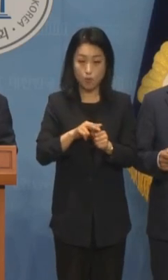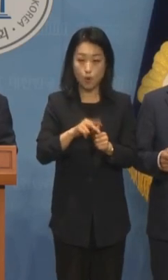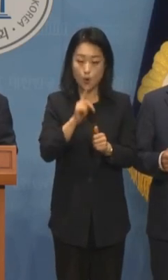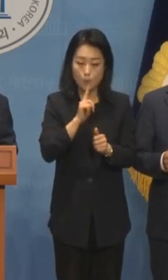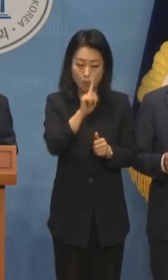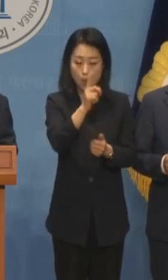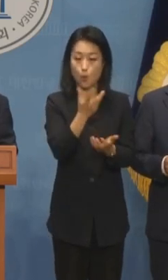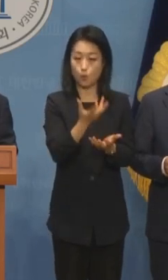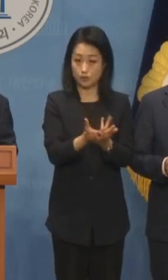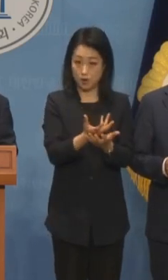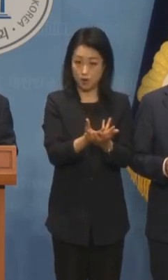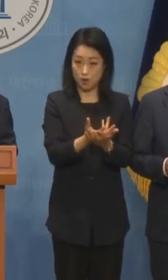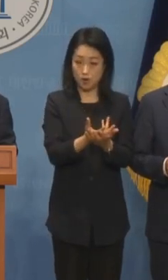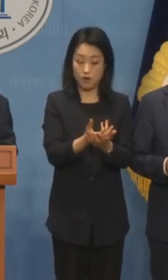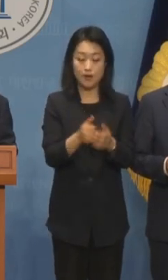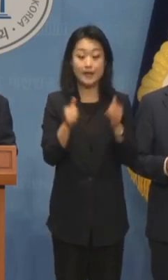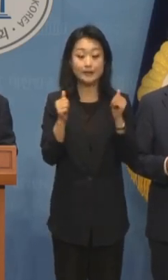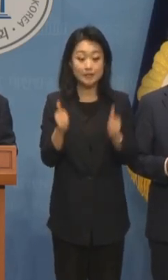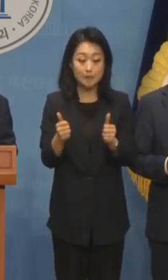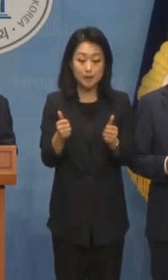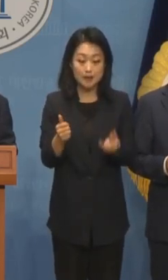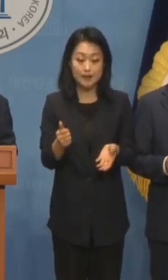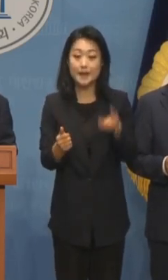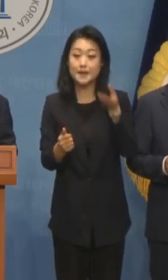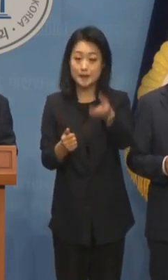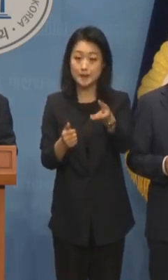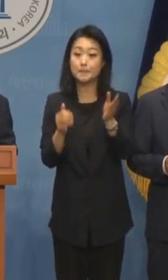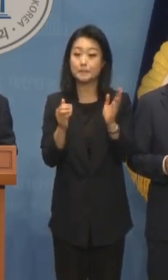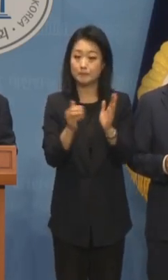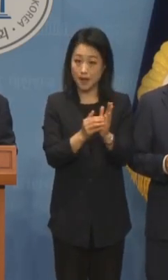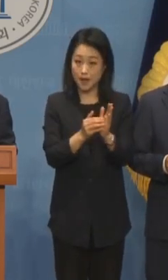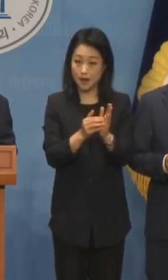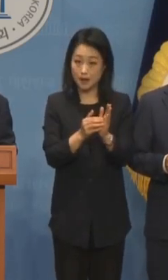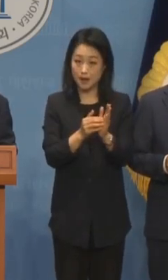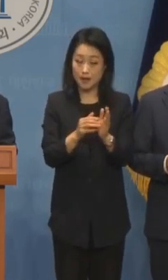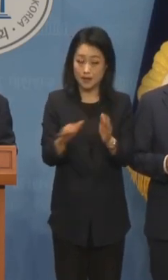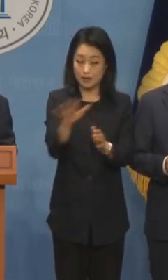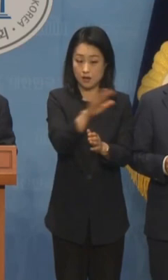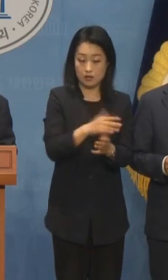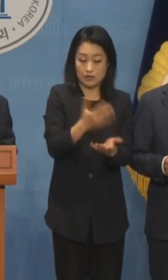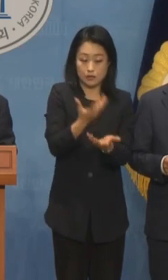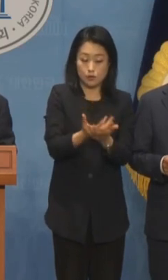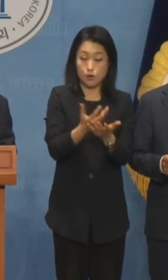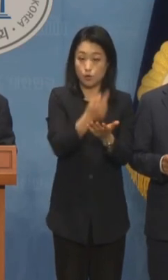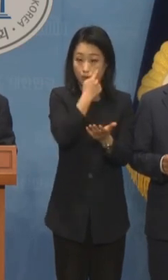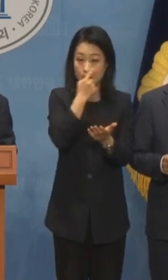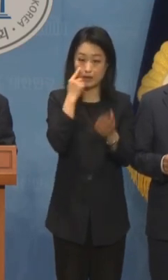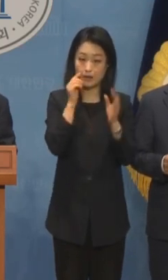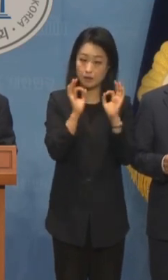등 이미 재판부에 제출되었으며 이 전체 문건을 확인하면